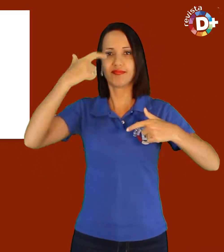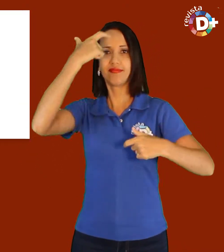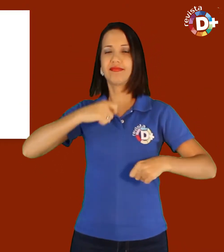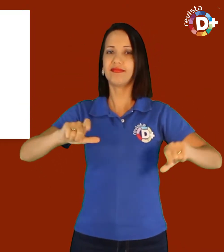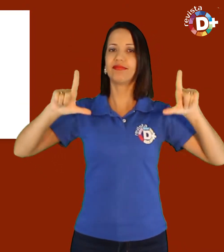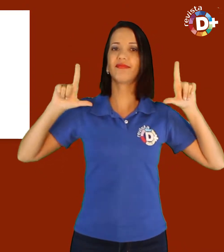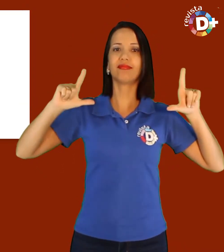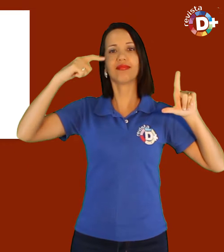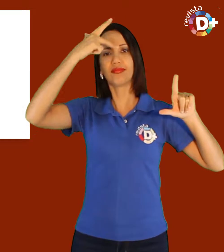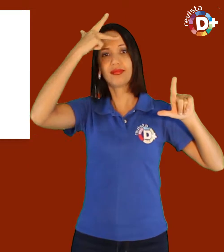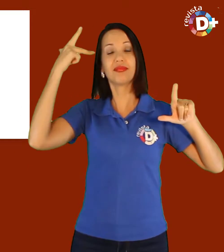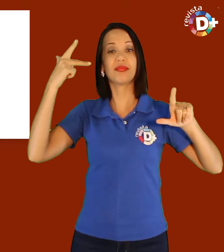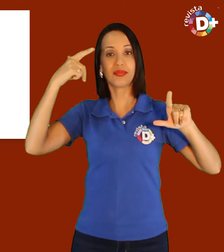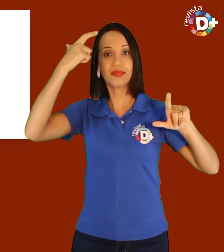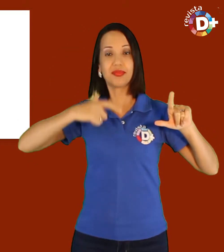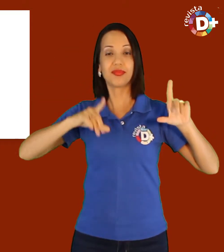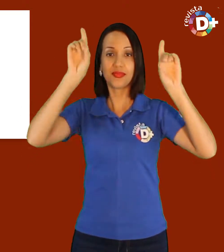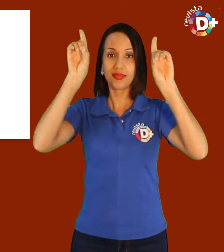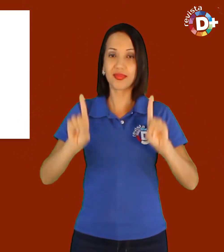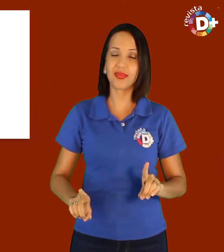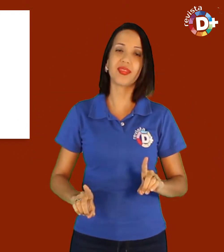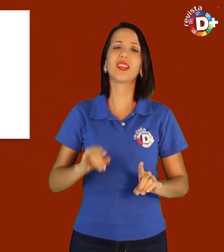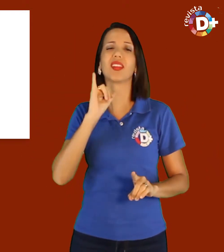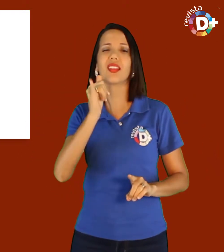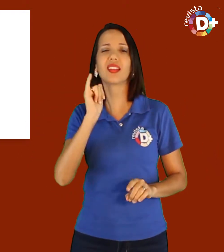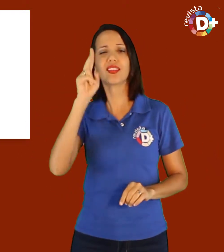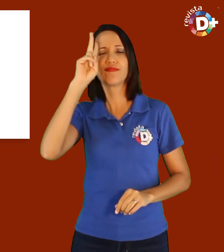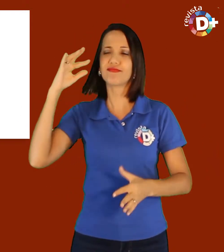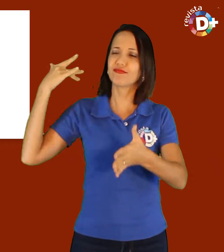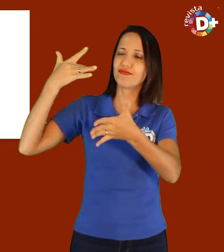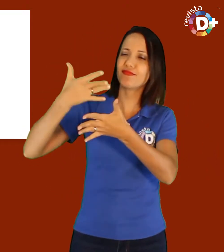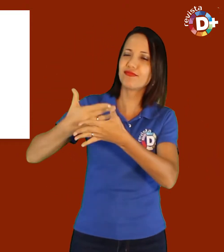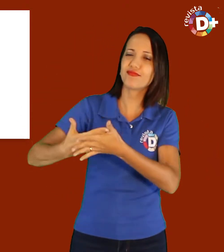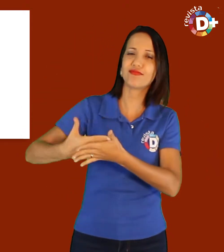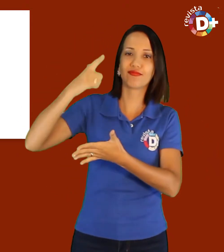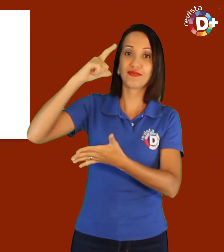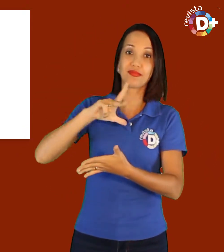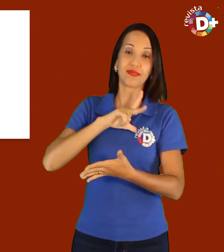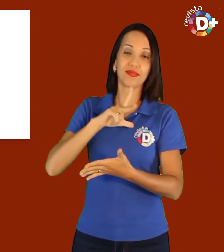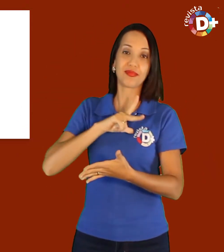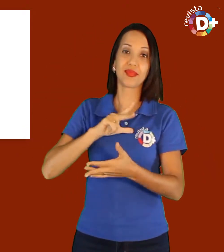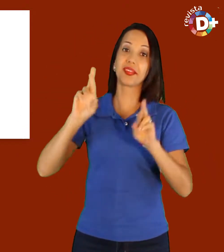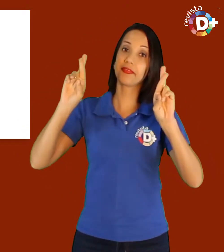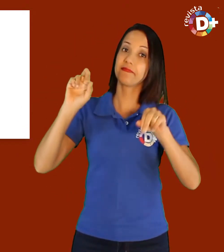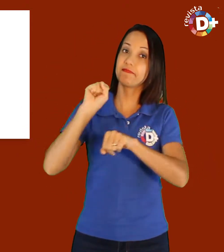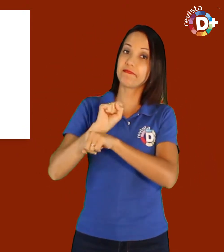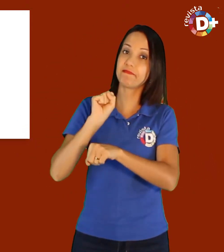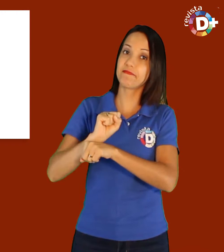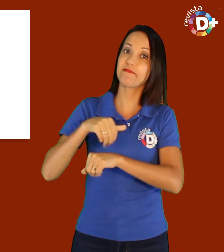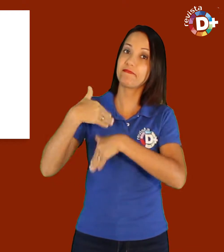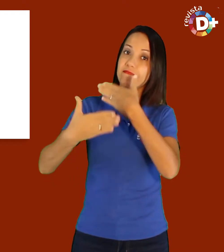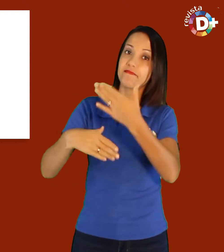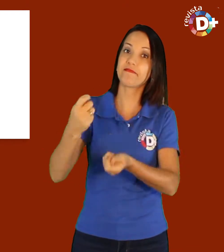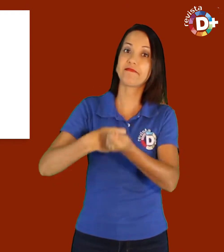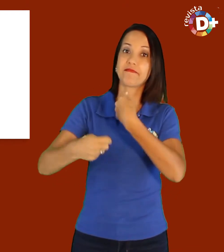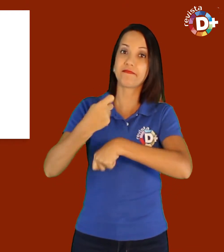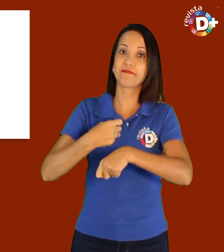deficiência no seu mandato. Contou um pouco de sua história e o que podemos esperar para os próximos quatro anos de